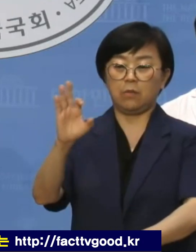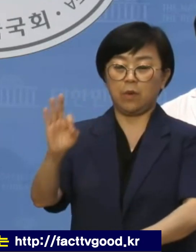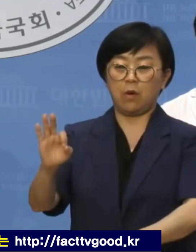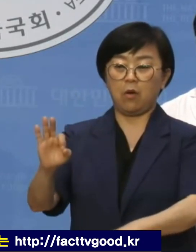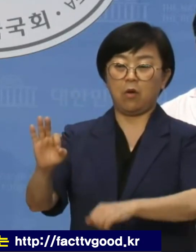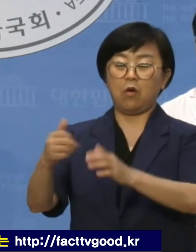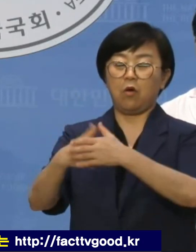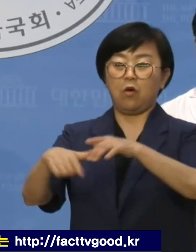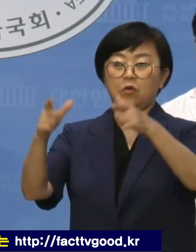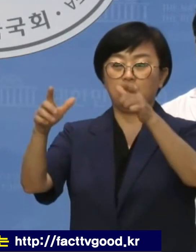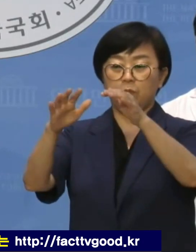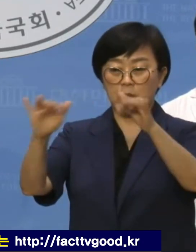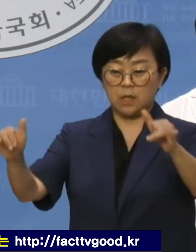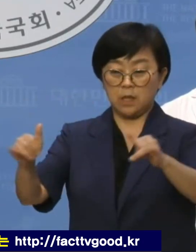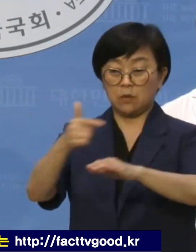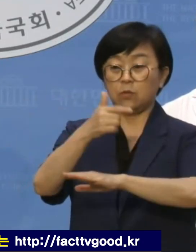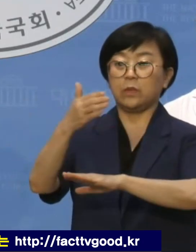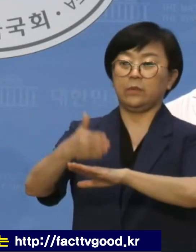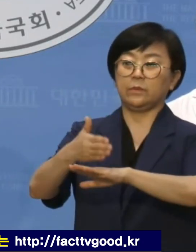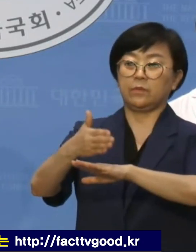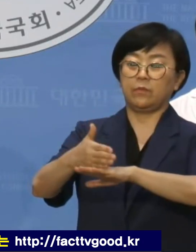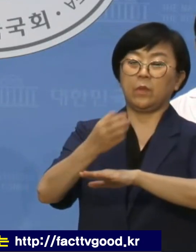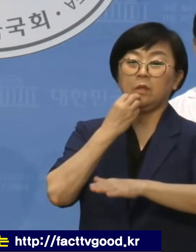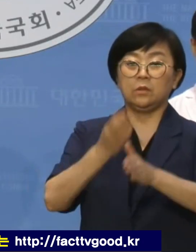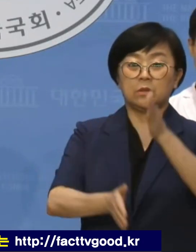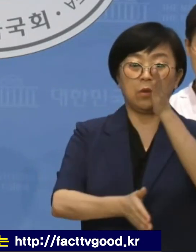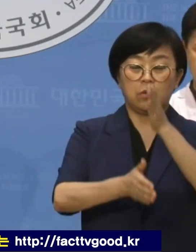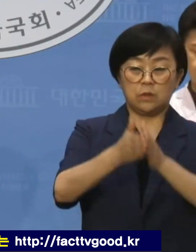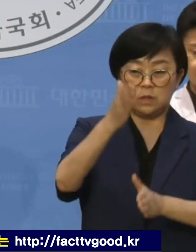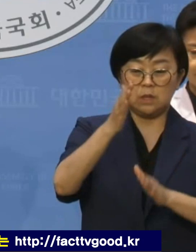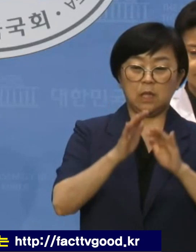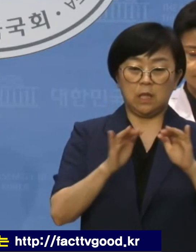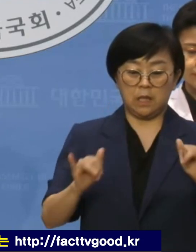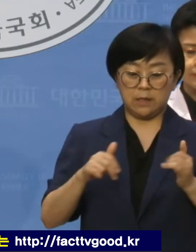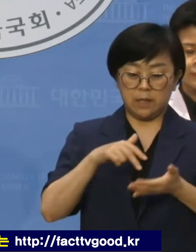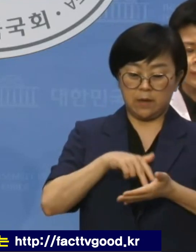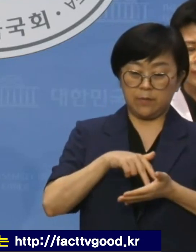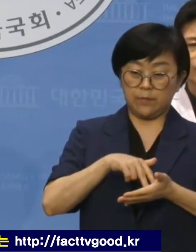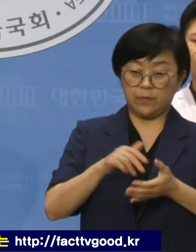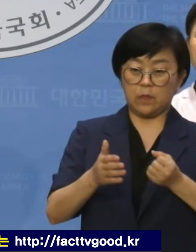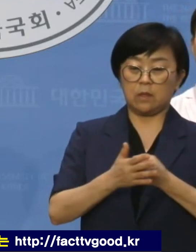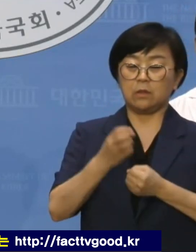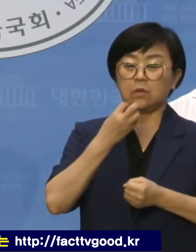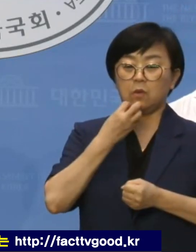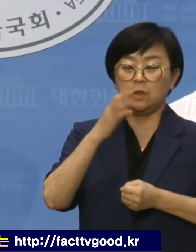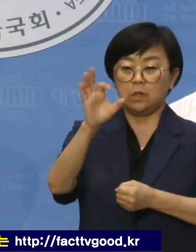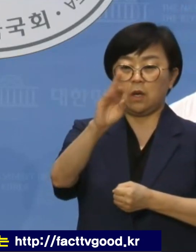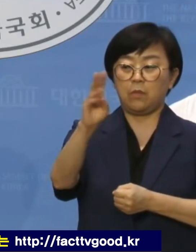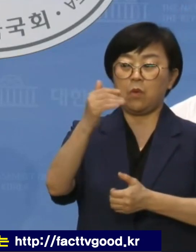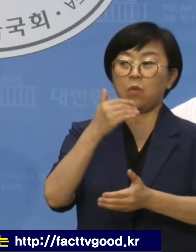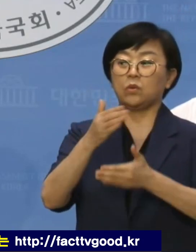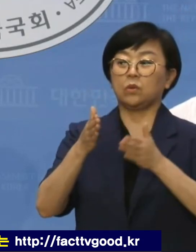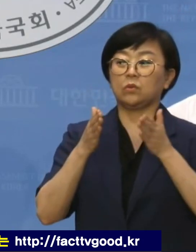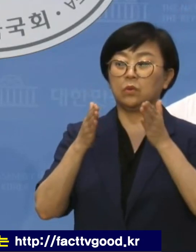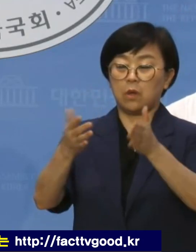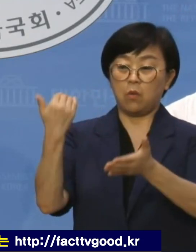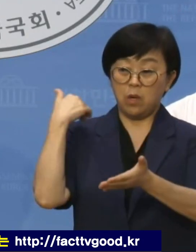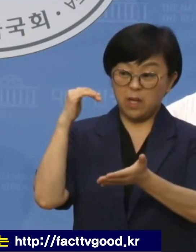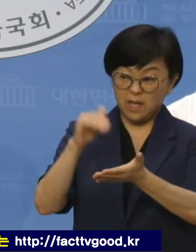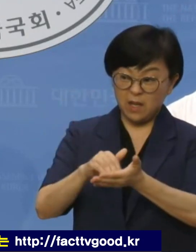진심으로 감사드립니다. 서울 시민의 한 사람으로서 서울 양평 고속도로가